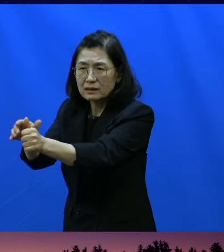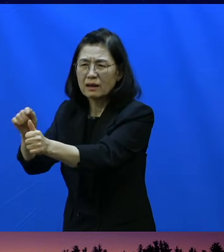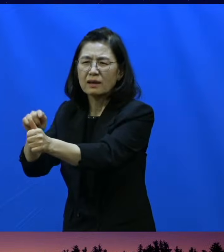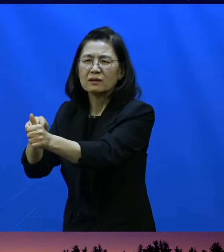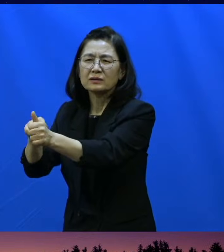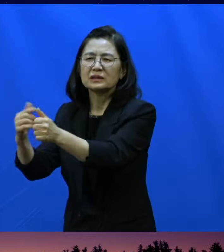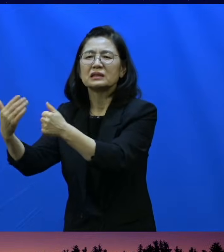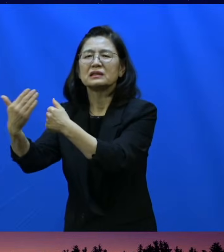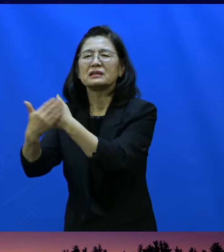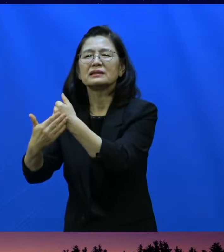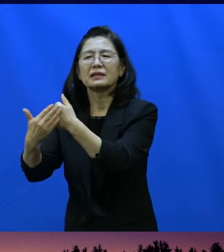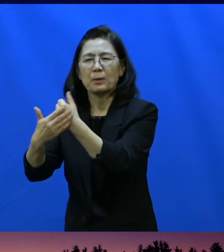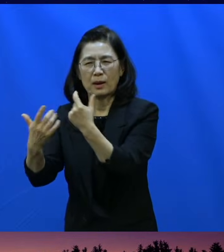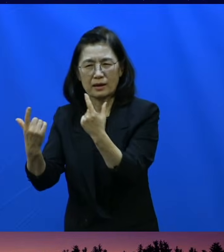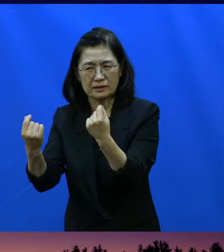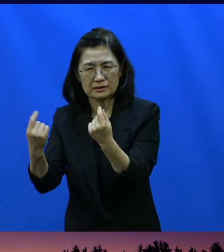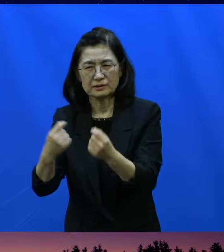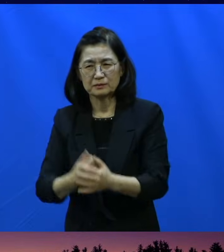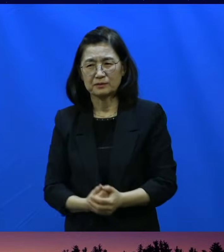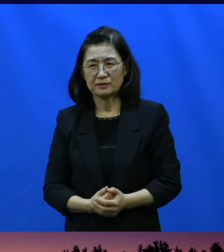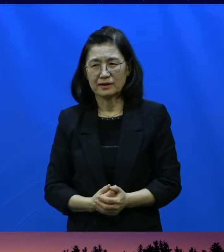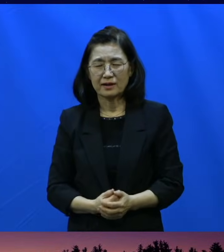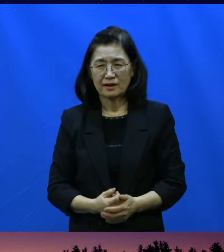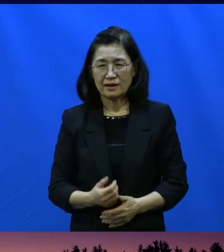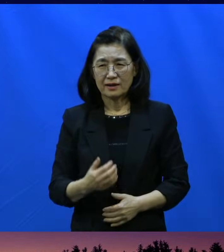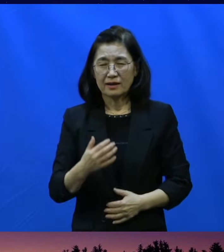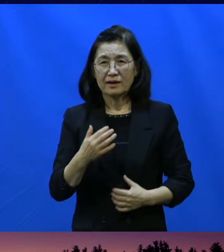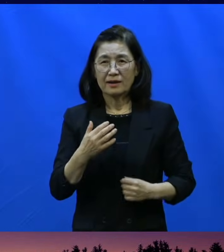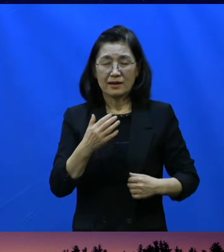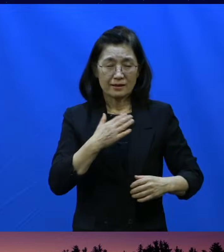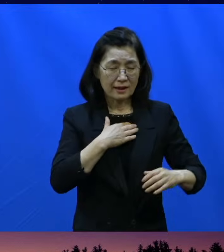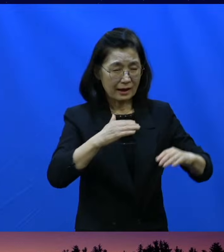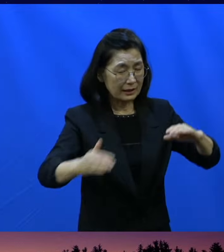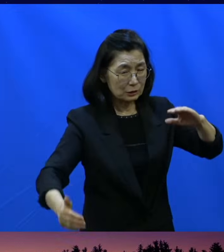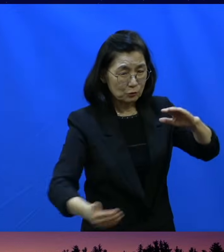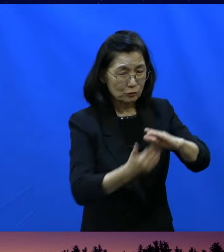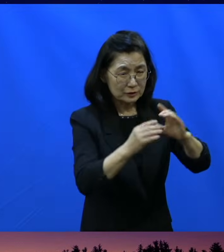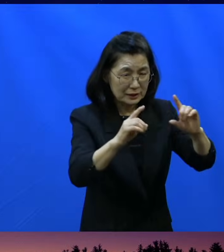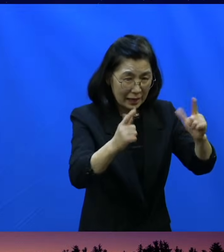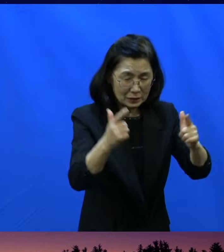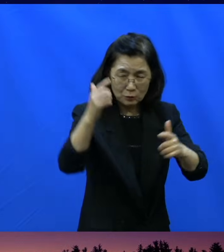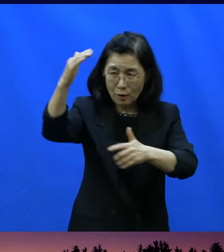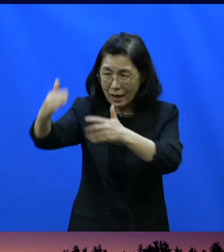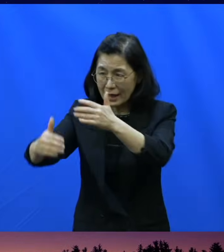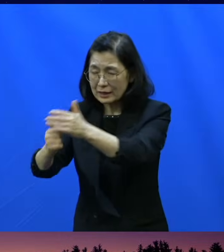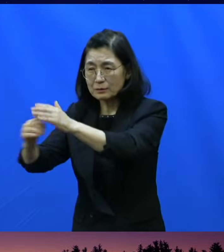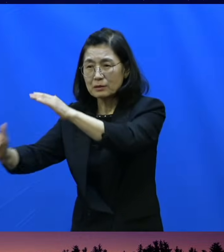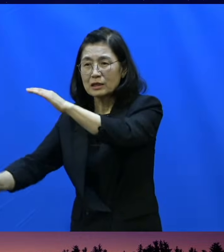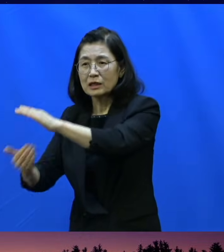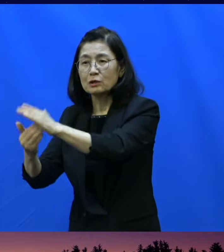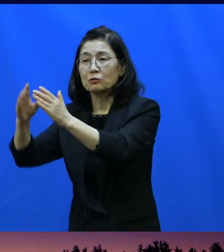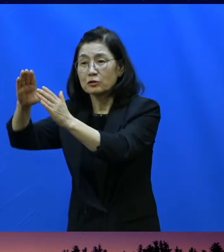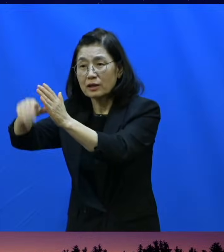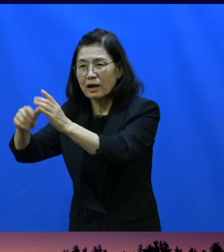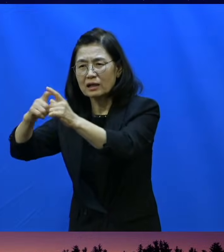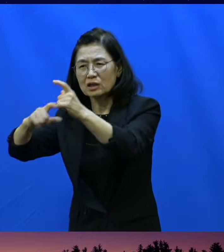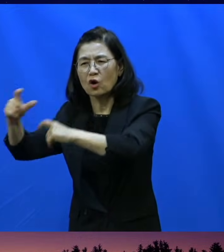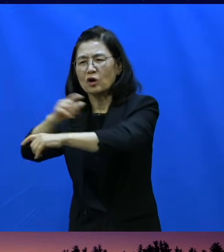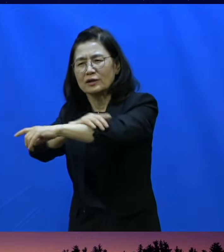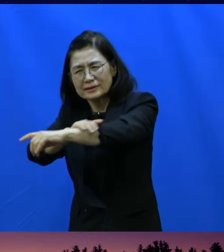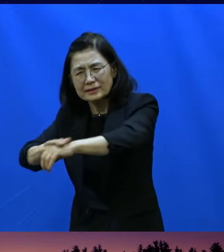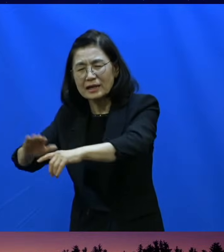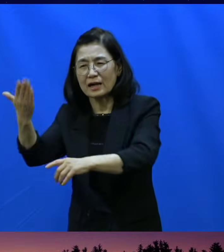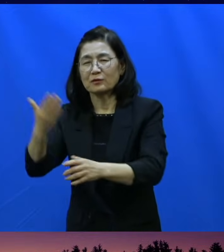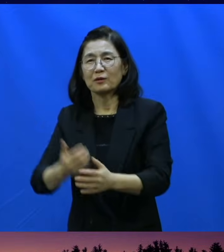거. 내가 한 것이 아닌 것들이 더 잡는다. 예. 여러분 보십시오. 어떤 데는요, 말을